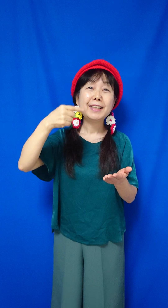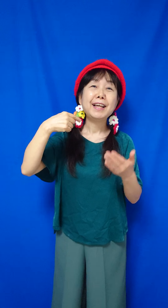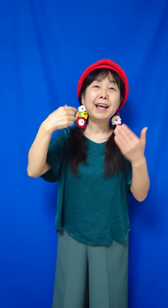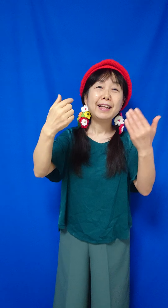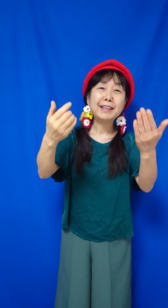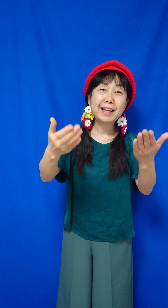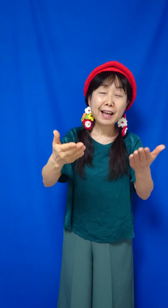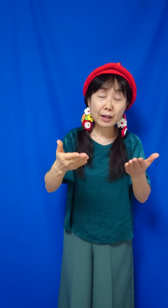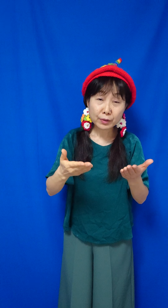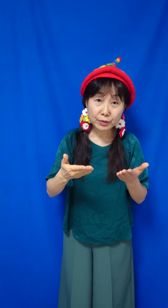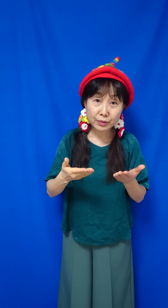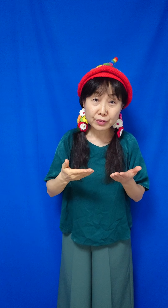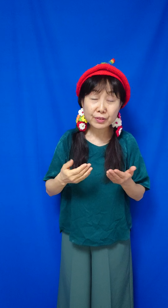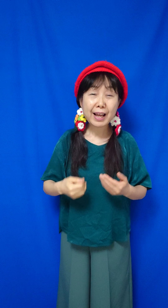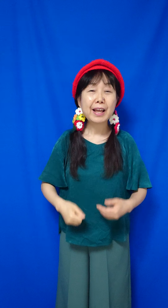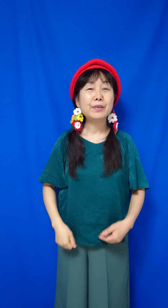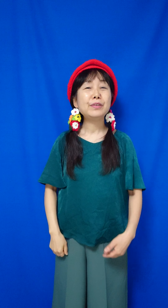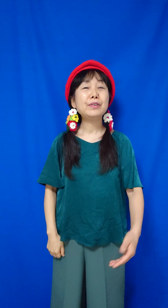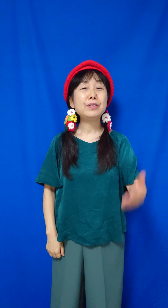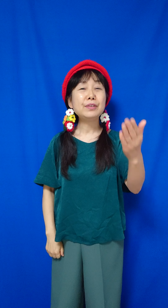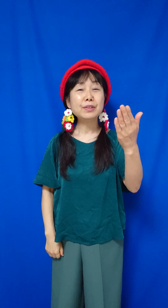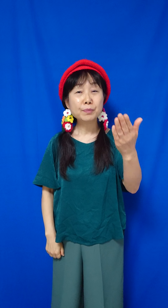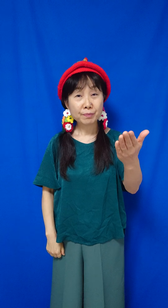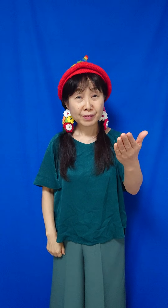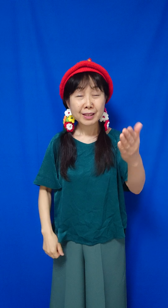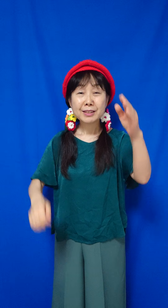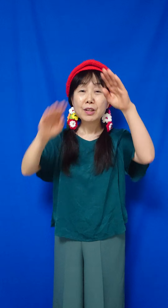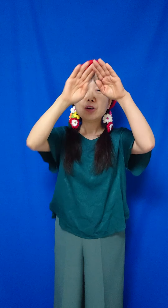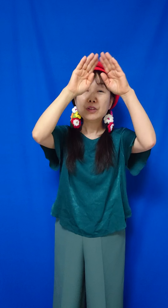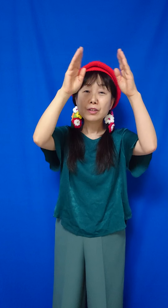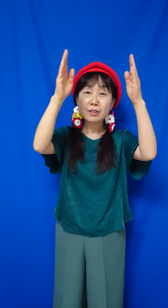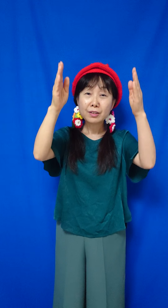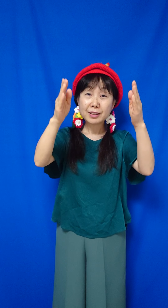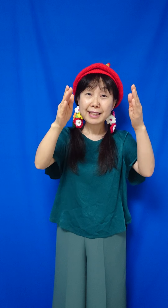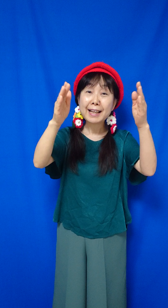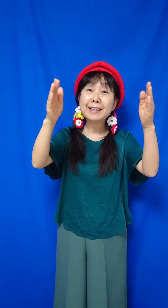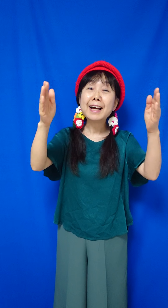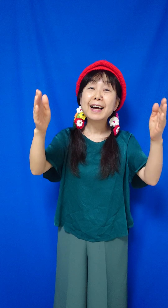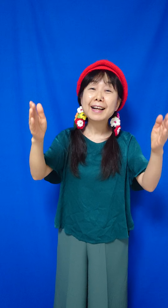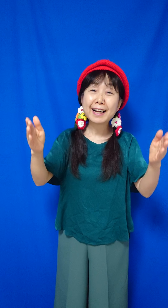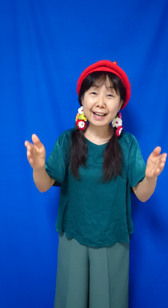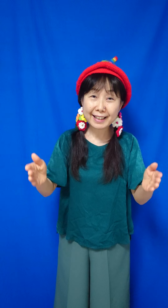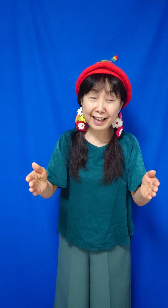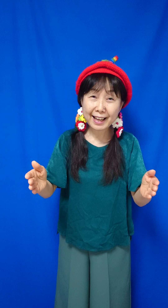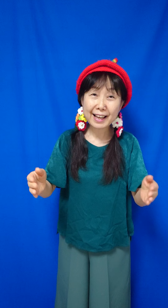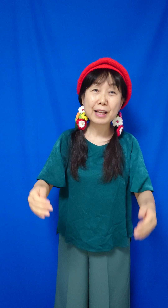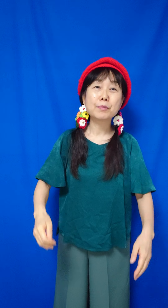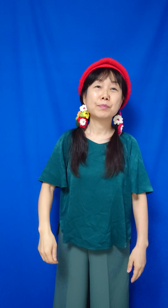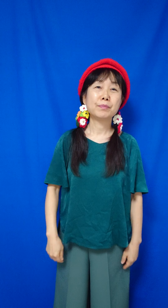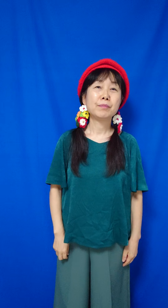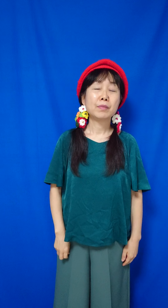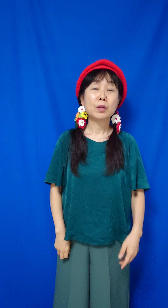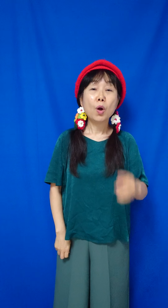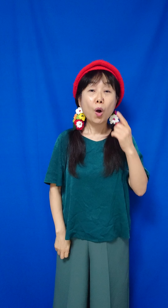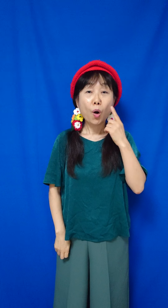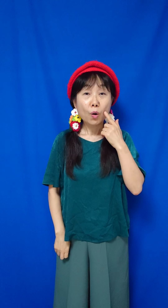教えてくれる、その背中でお